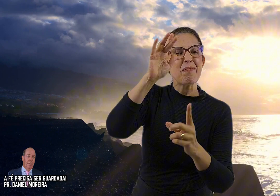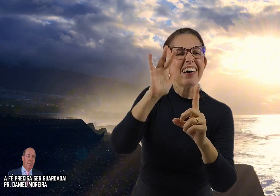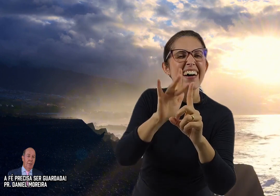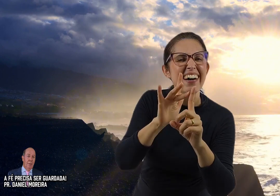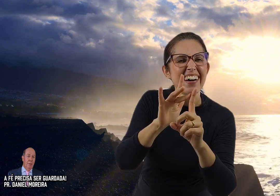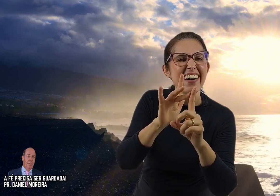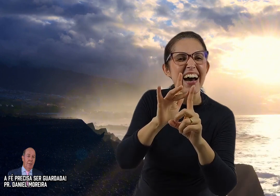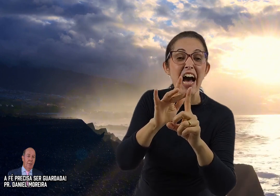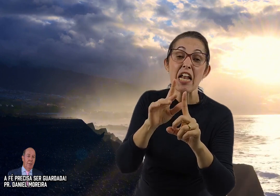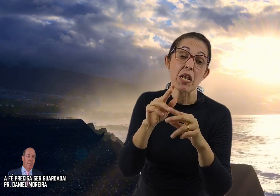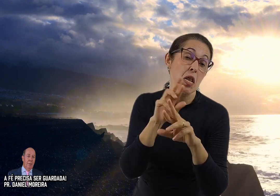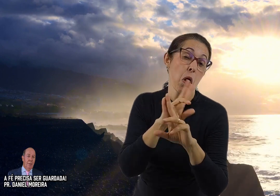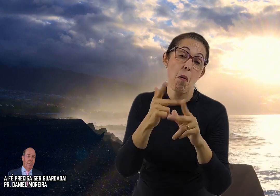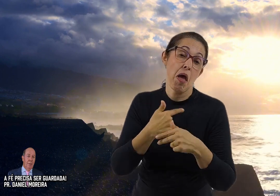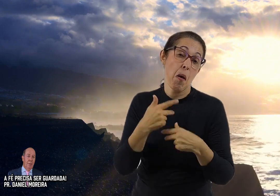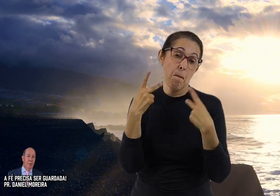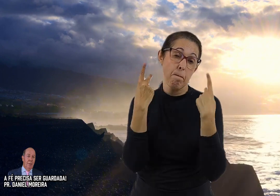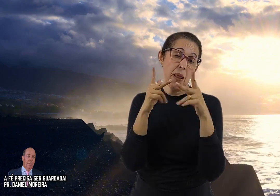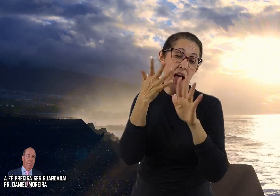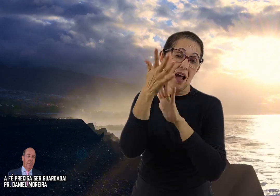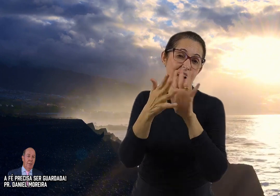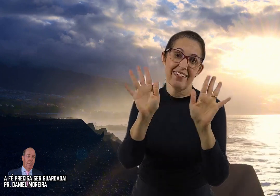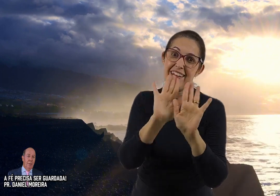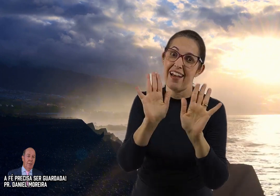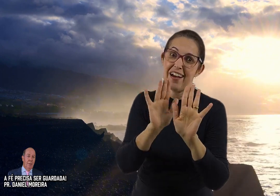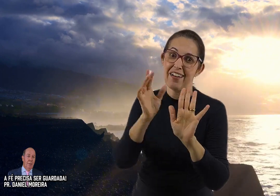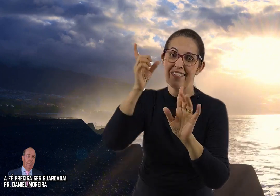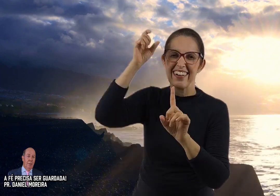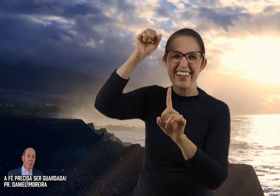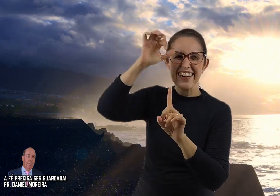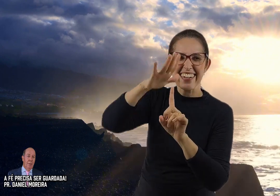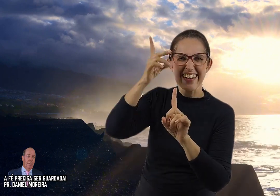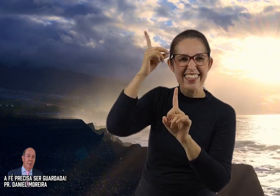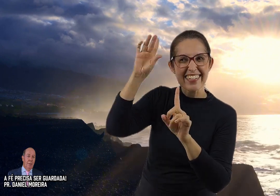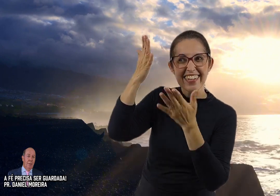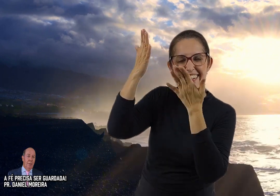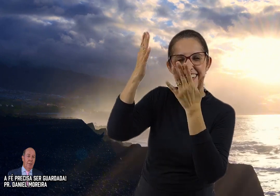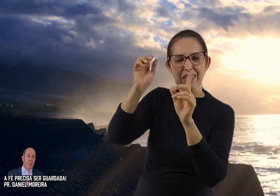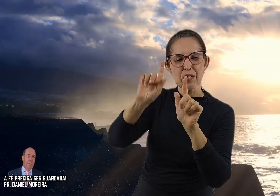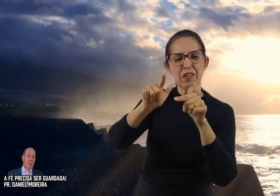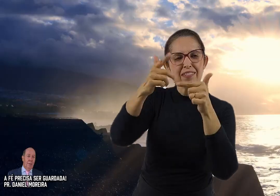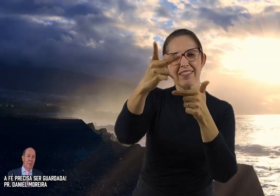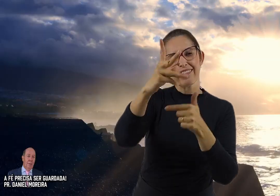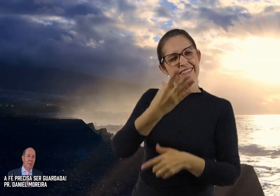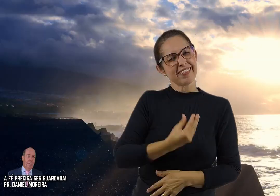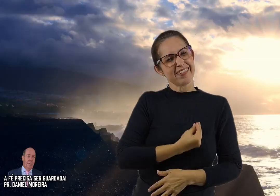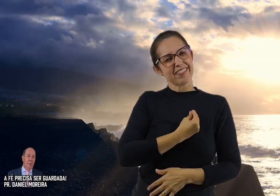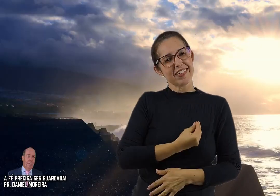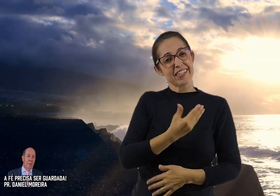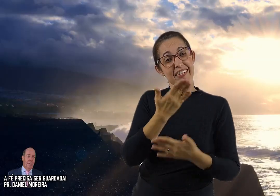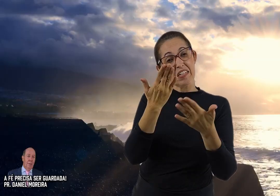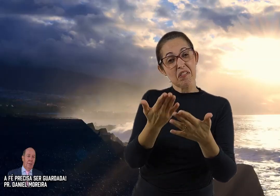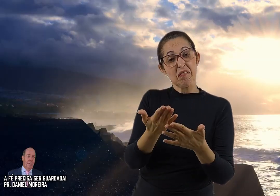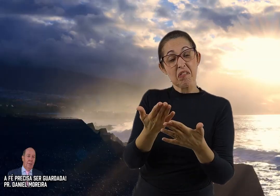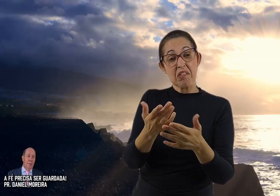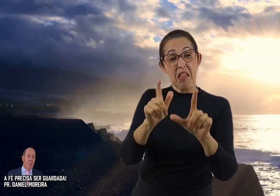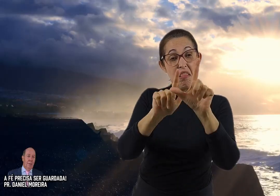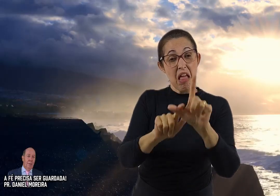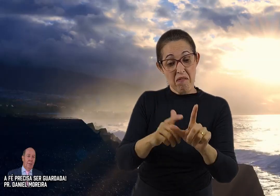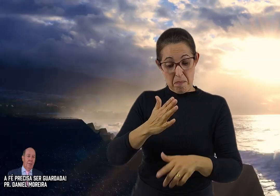não é pela minha pregação, é pela graça de Deus que está agindo na sua vida. Você não deve nada para mim, nem para a